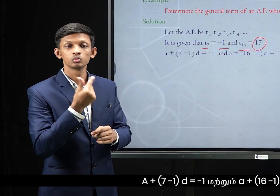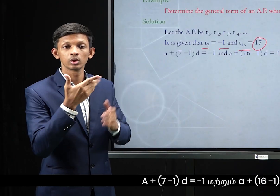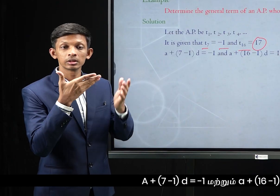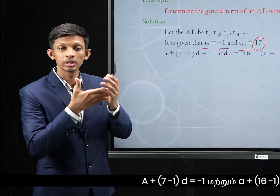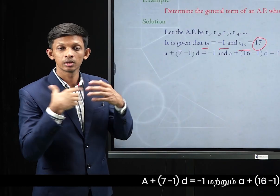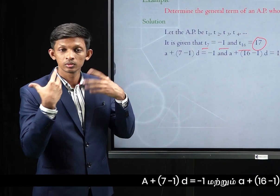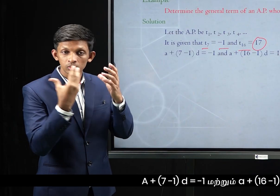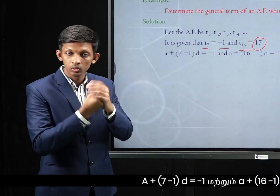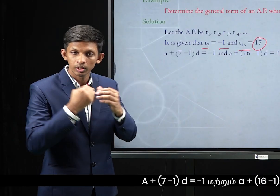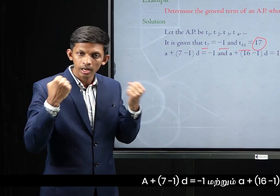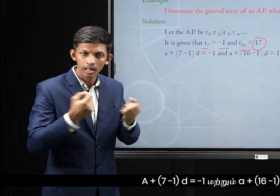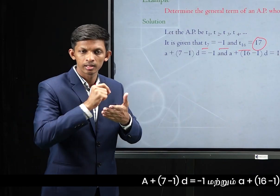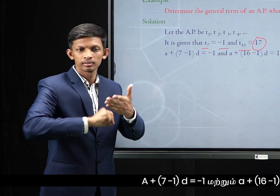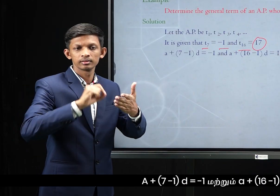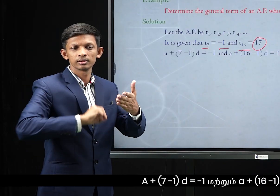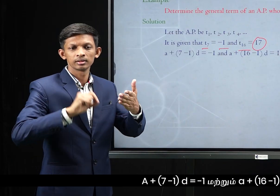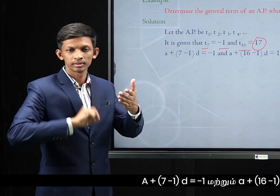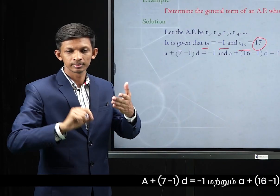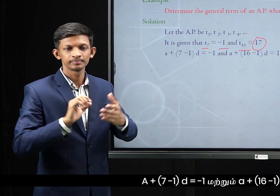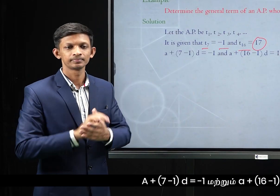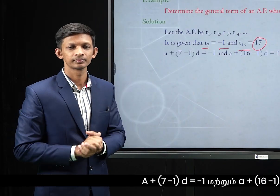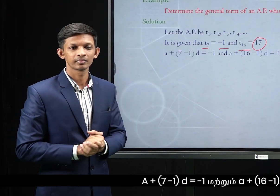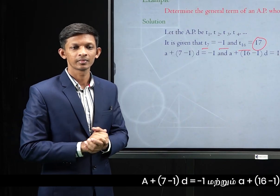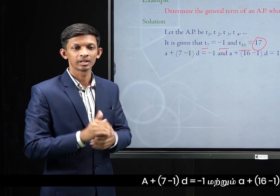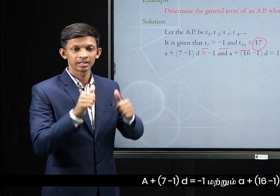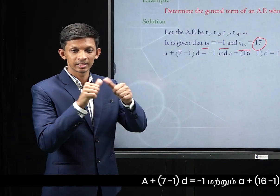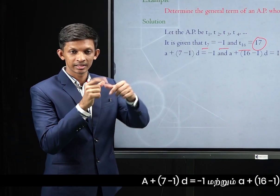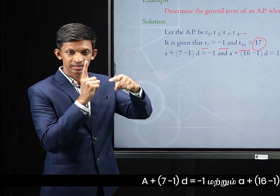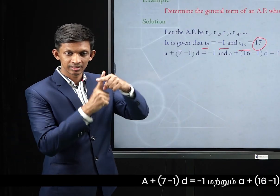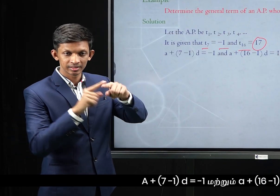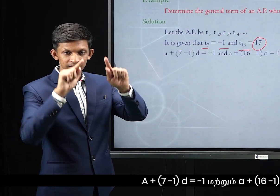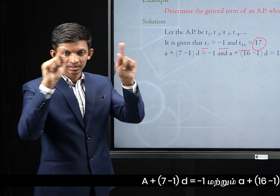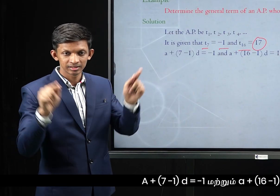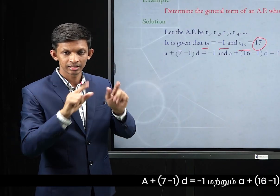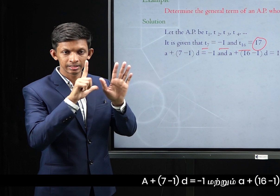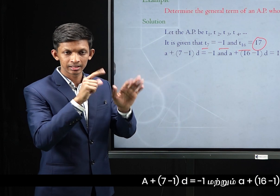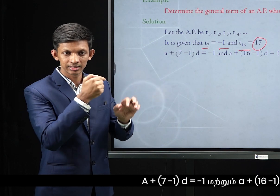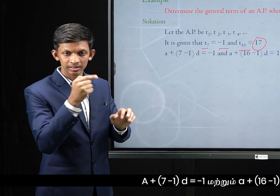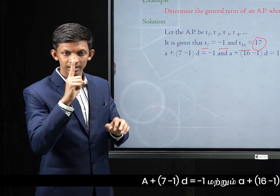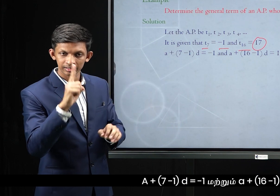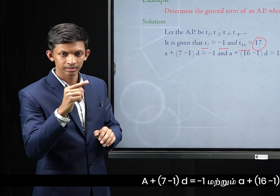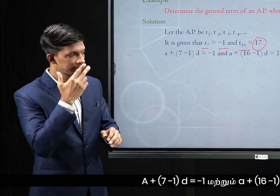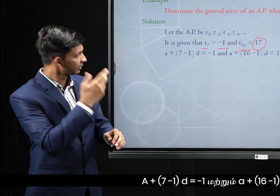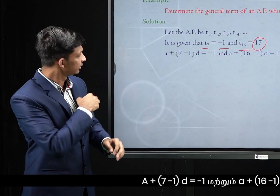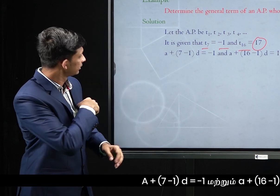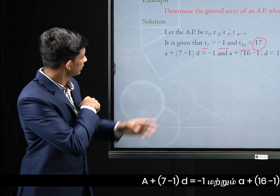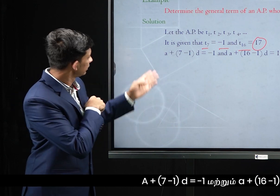ஏ கூட்டல் அடைப்புக்குறிக்குள் 16 கழித்தல் 1 டி ஈடு 17